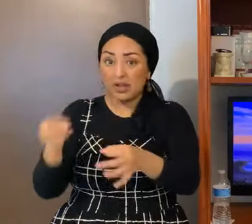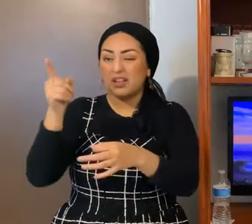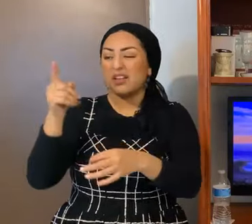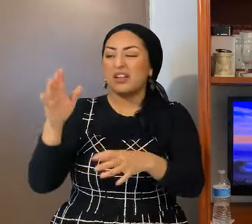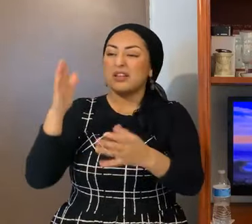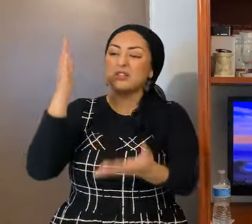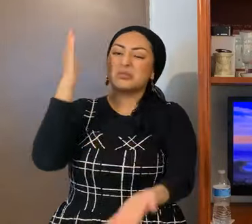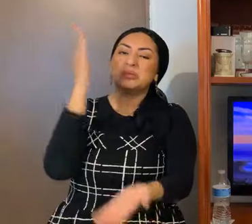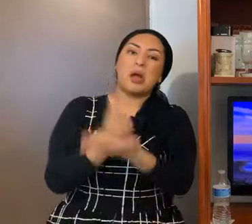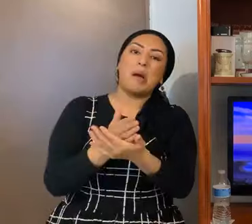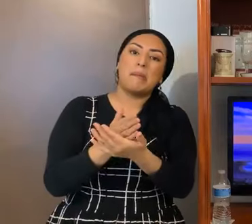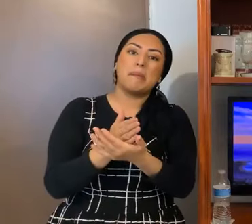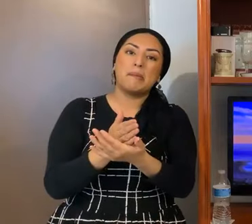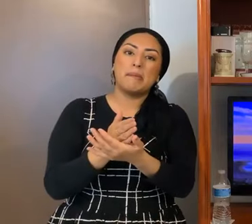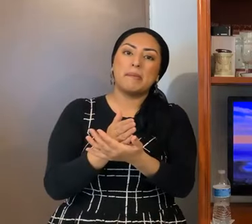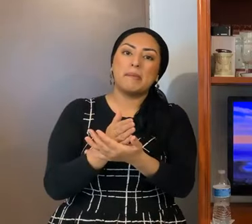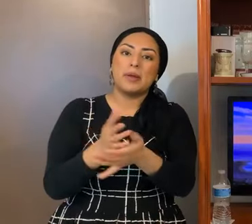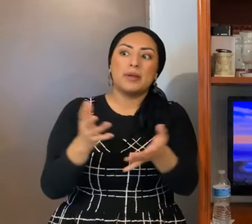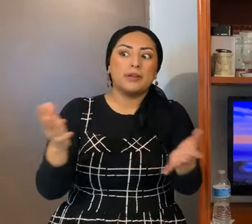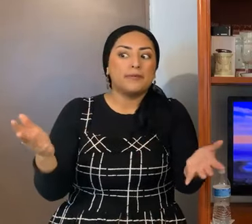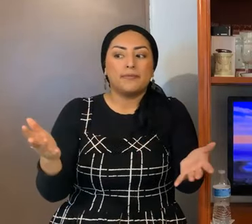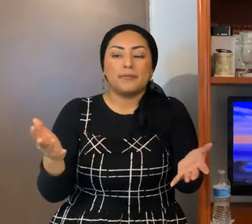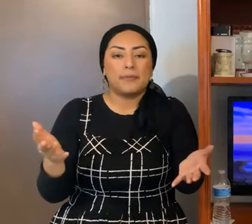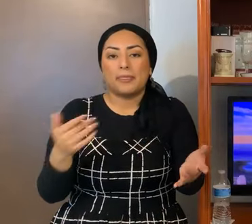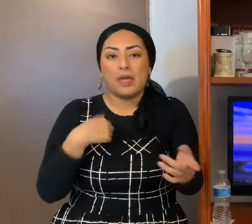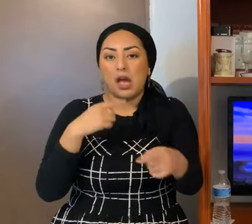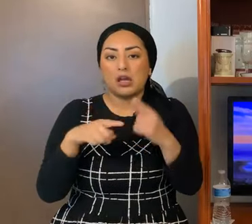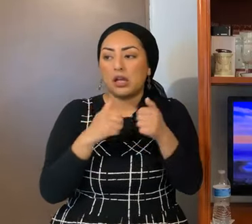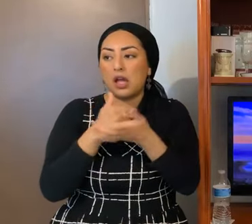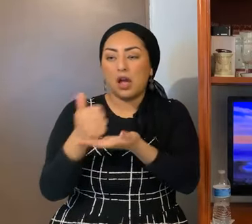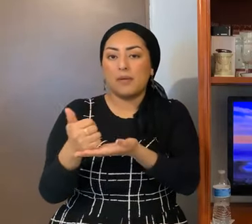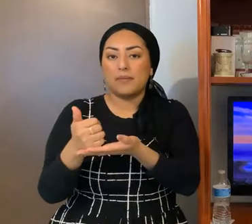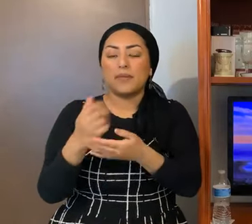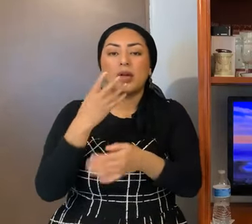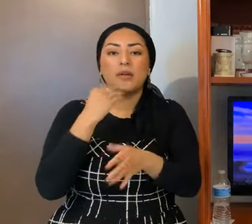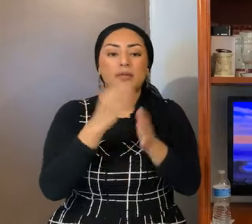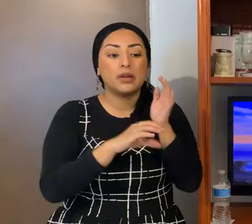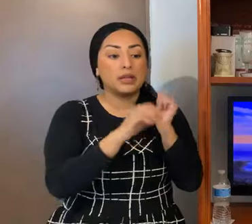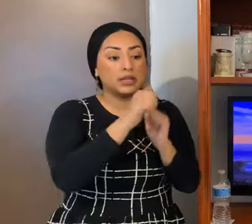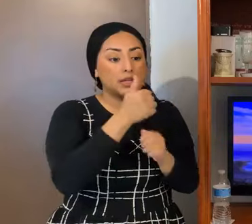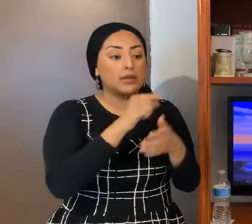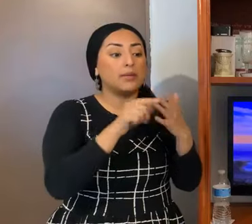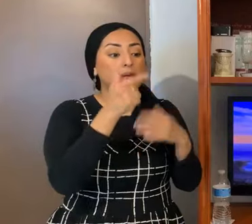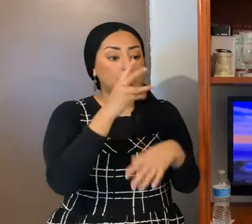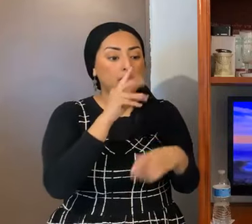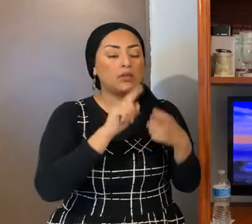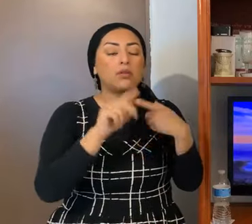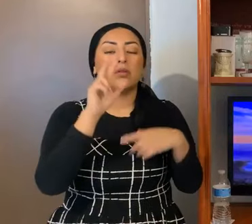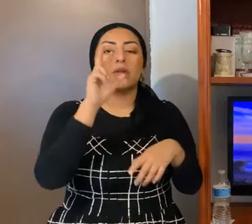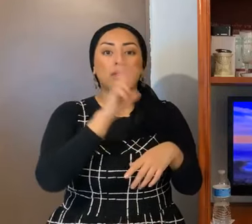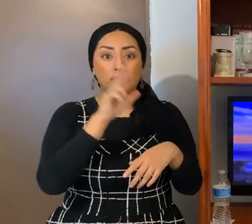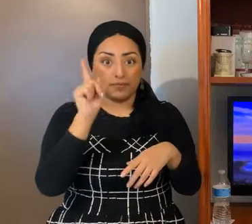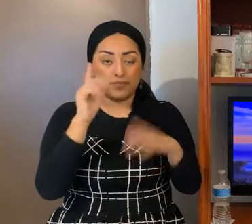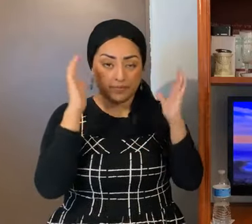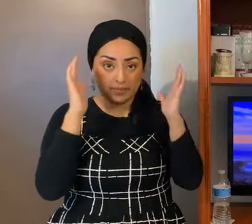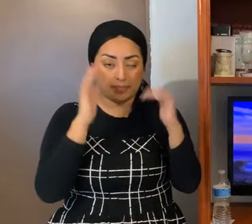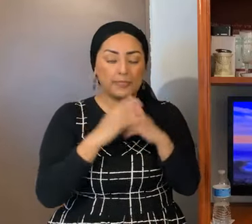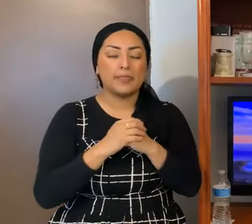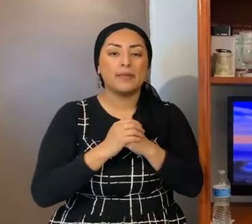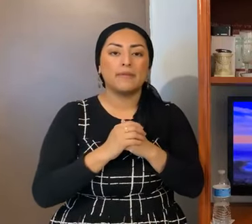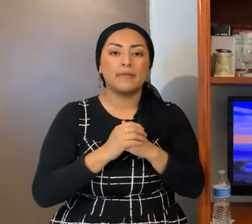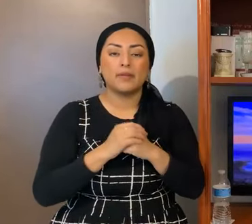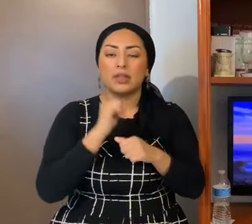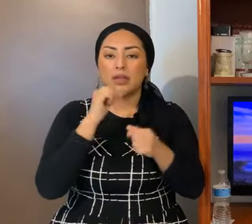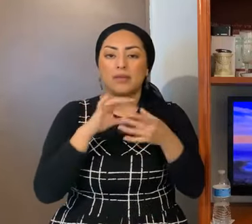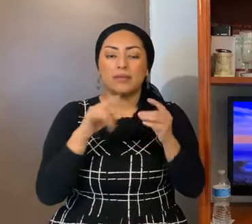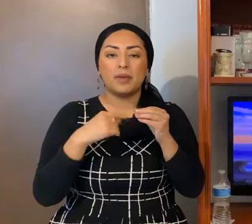hacerlo. Conforme a la Biblia, no hay nada más que se pueda hacer. Hebreos 10, 26 al 31. Entonces, mucha atención, no